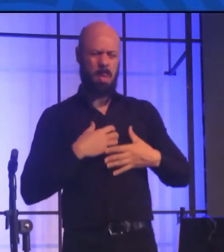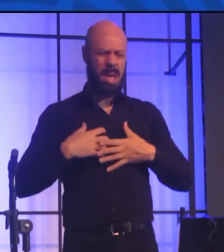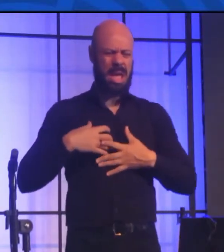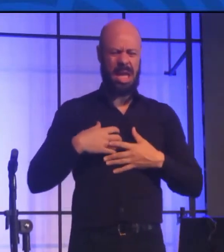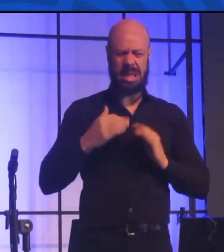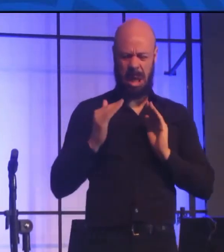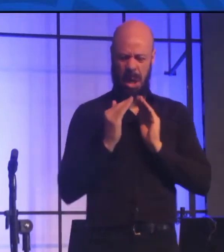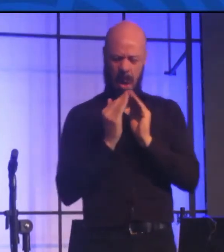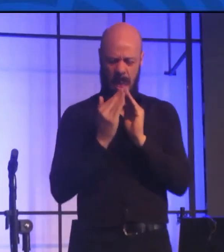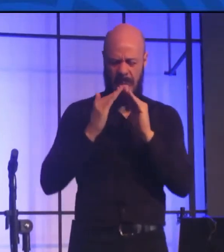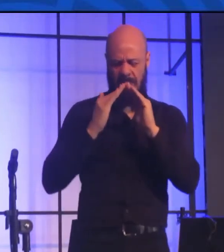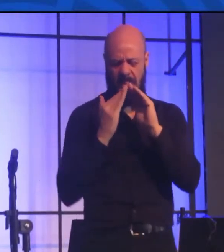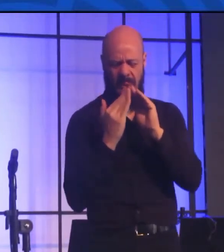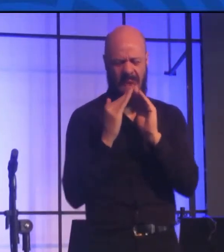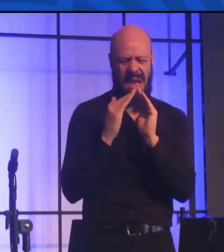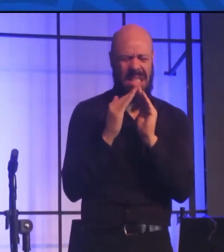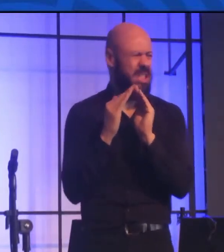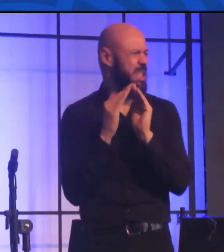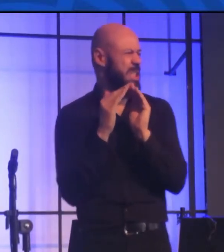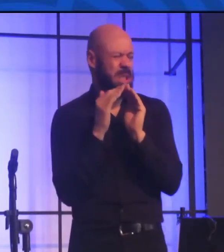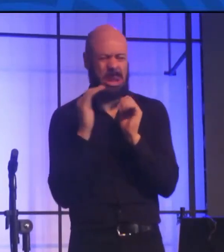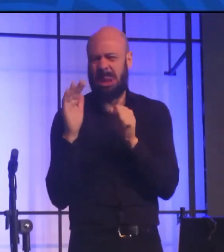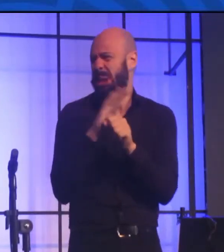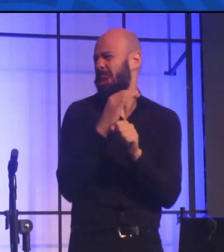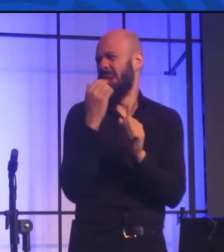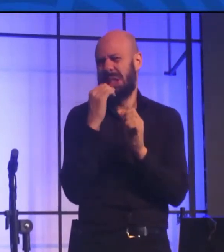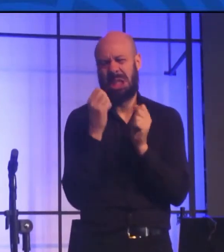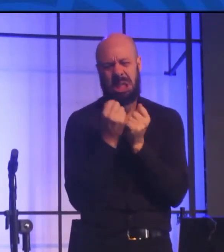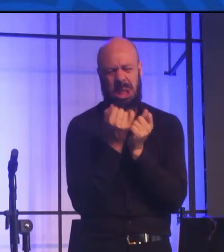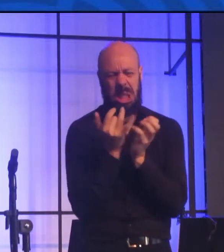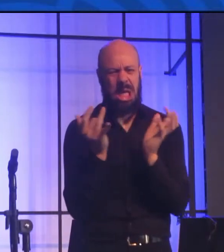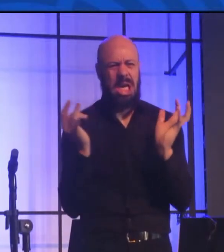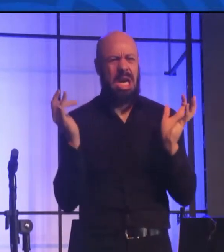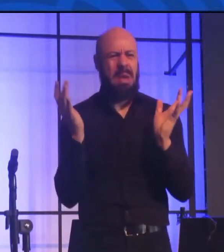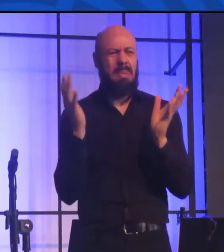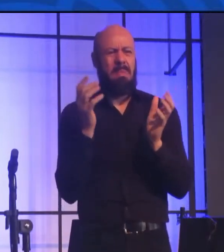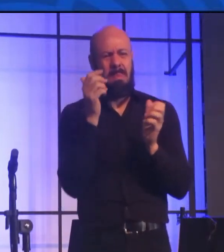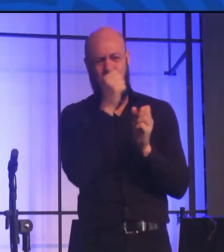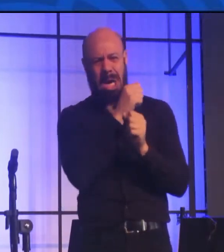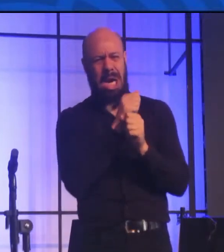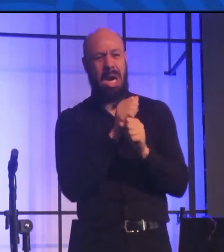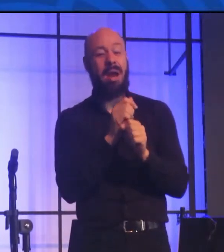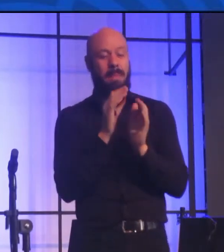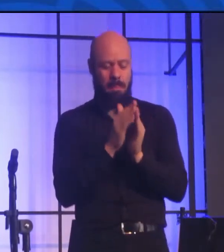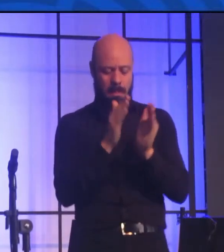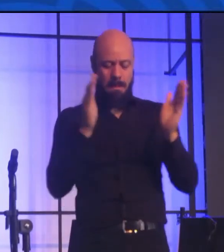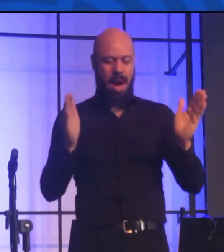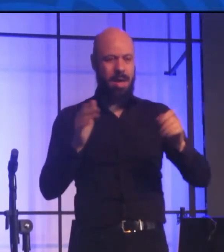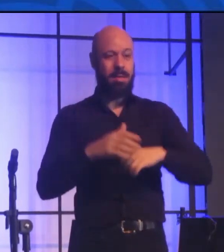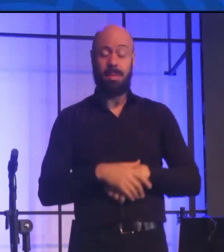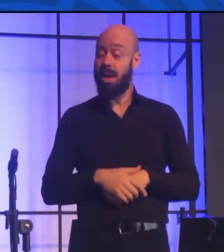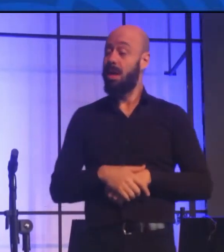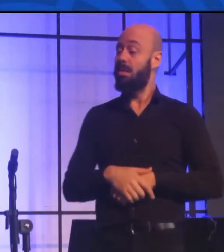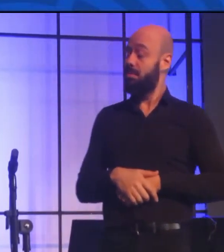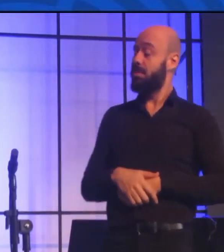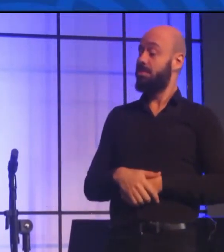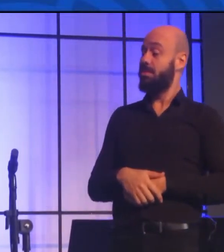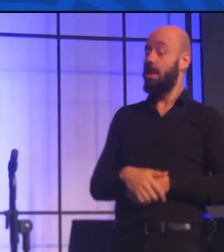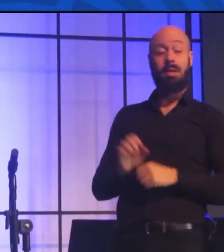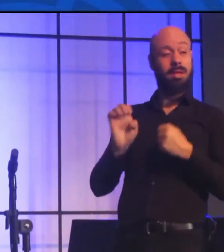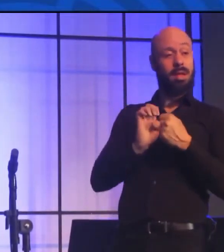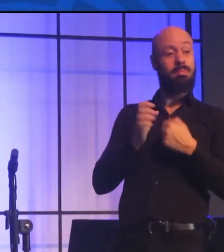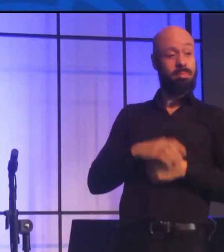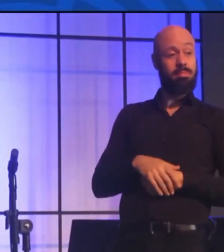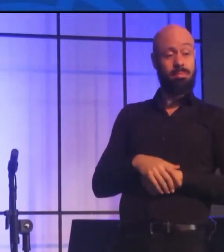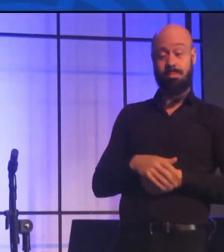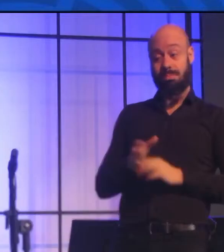agissem para que a sua realidade fosse mudada. O profeta estava disposto a dar permissão a eles. Por isso eu quero que você